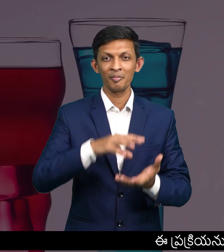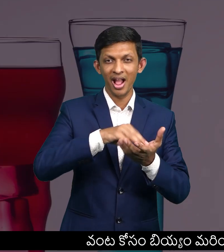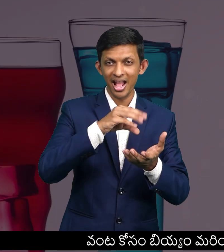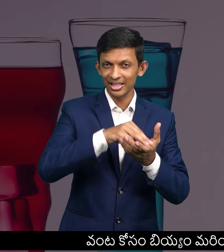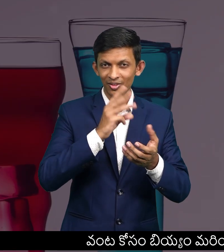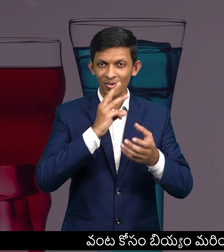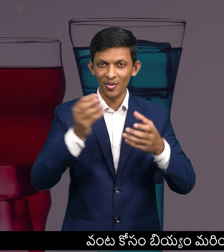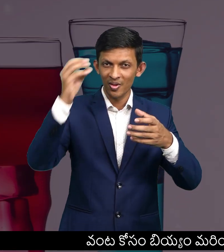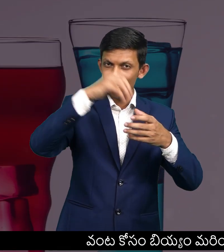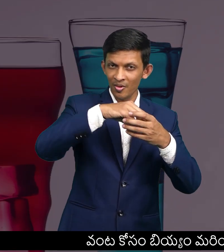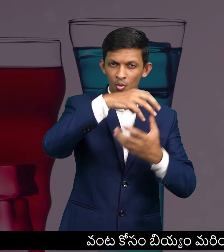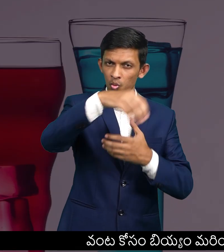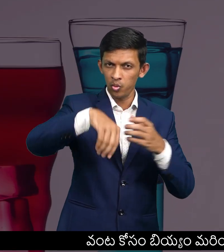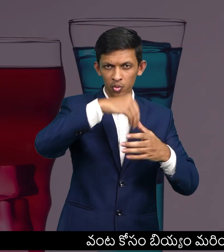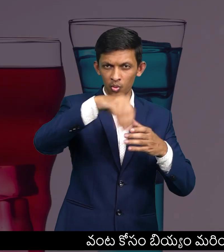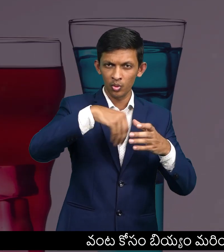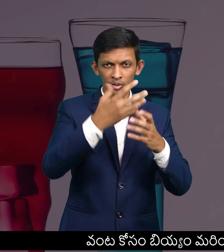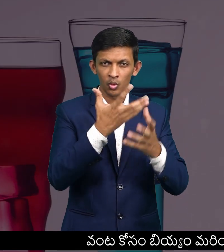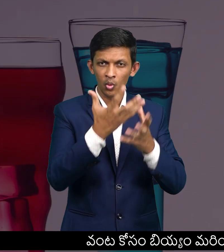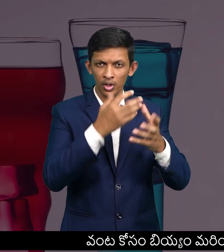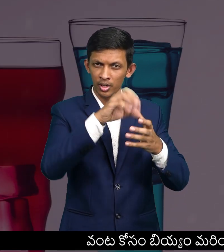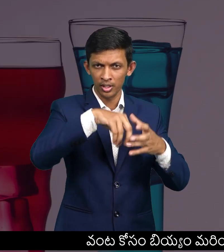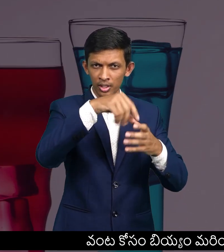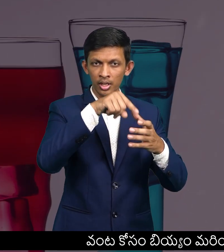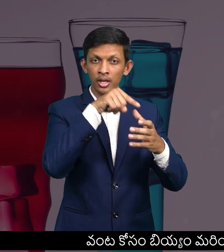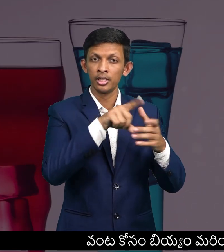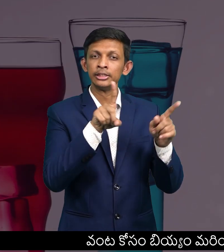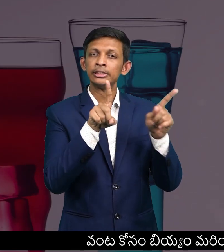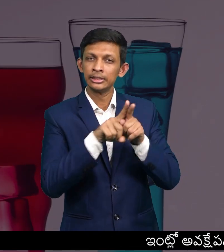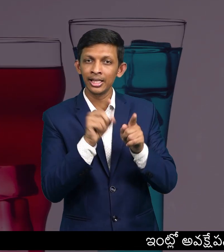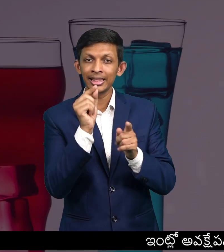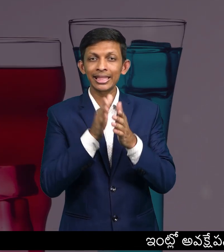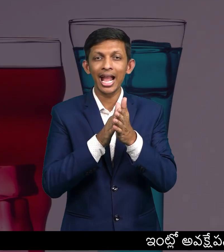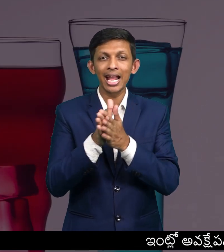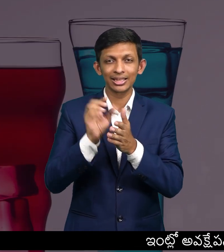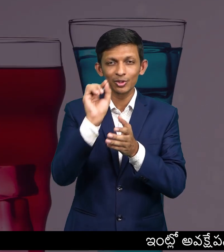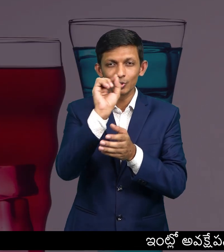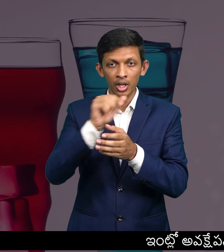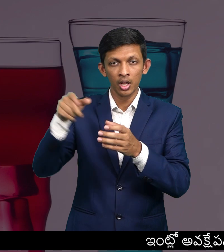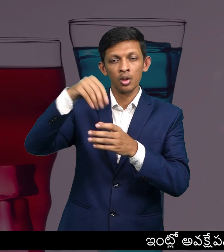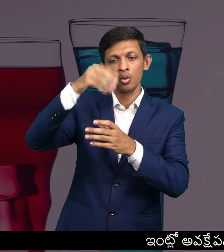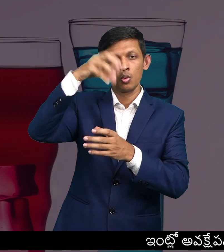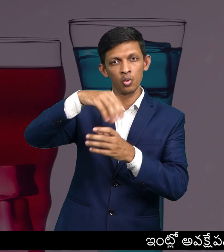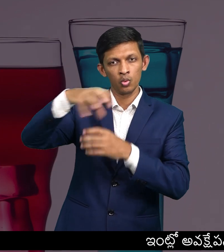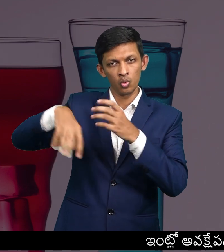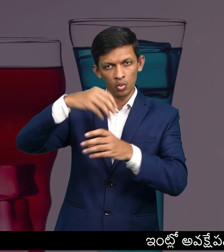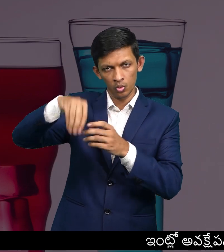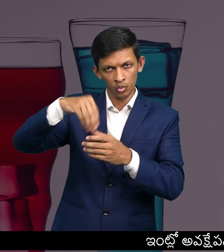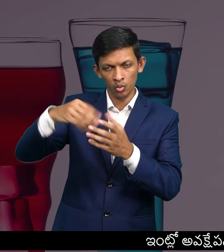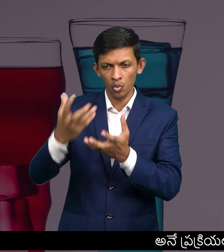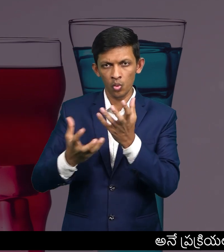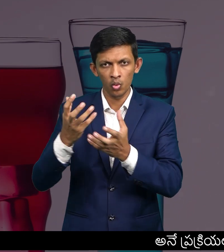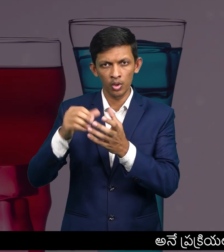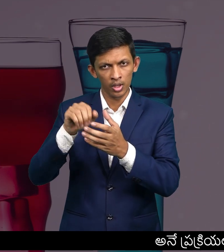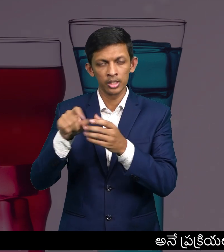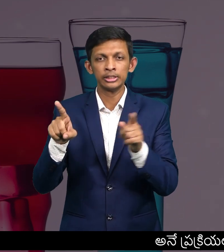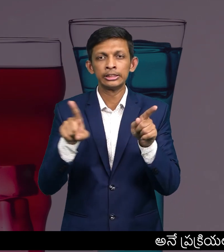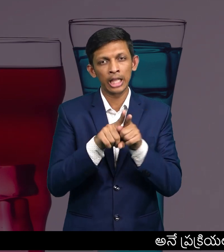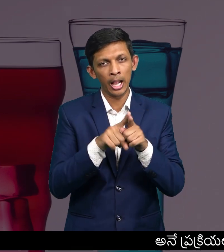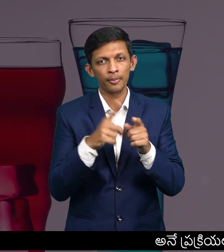వంట కోసం బియ్యం మరియు పప్పులను శుభ్రపరిచేటప్పుడు ఇంట్లో అవక్షేపణం మరియు తేర్చడం అనే ప్రక్రియను